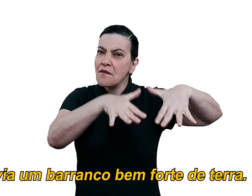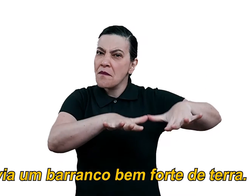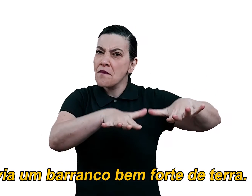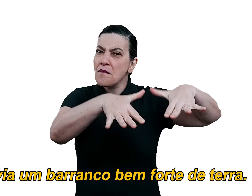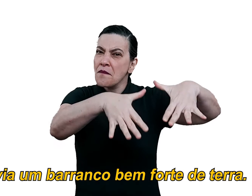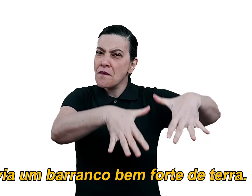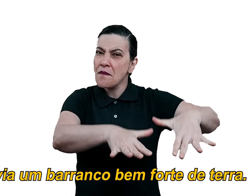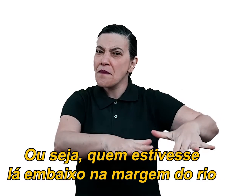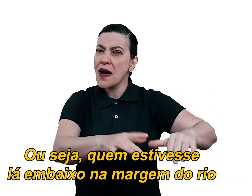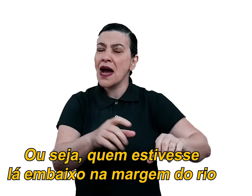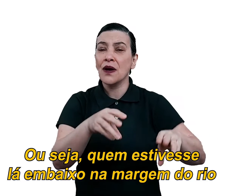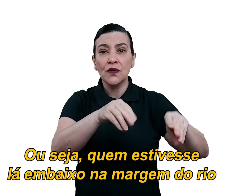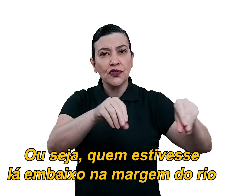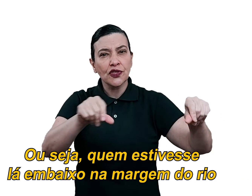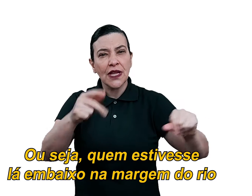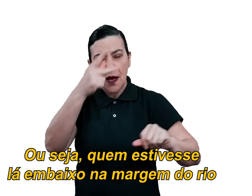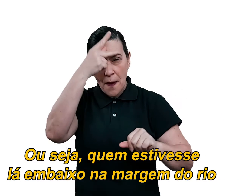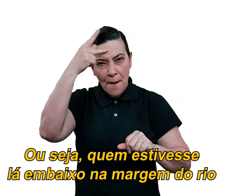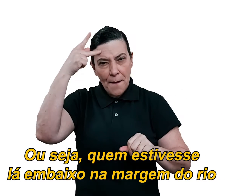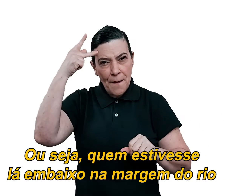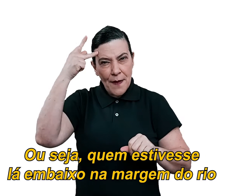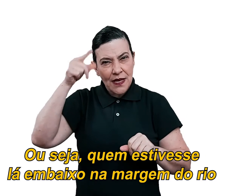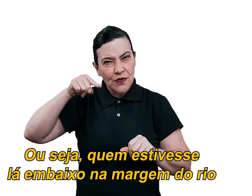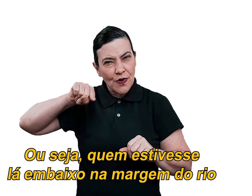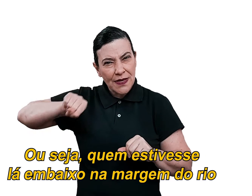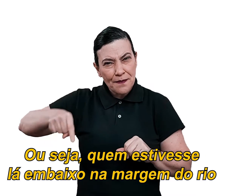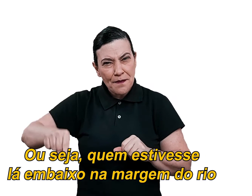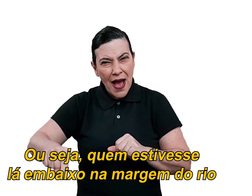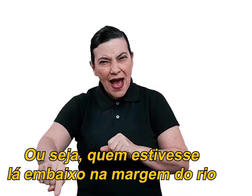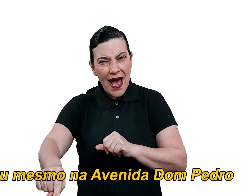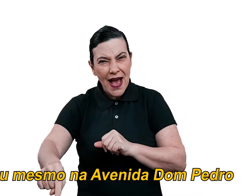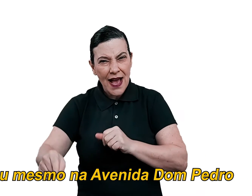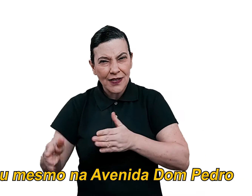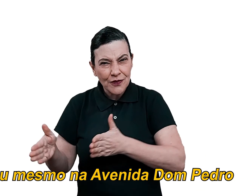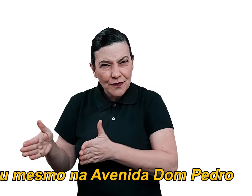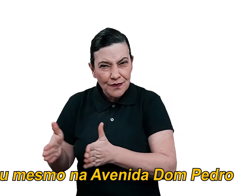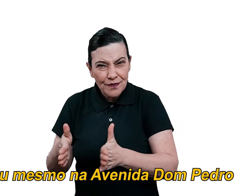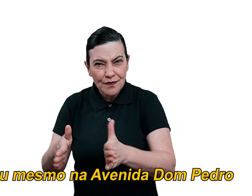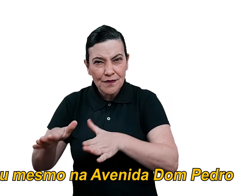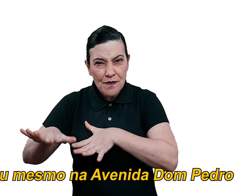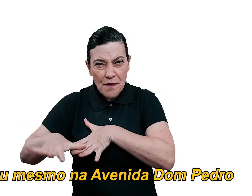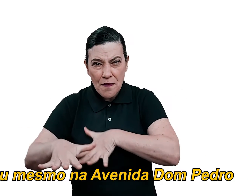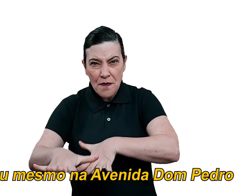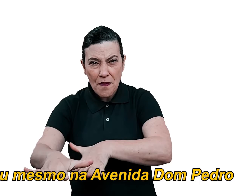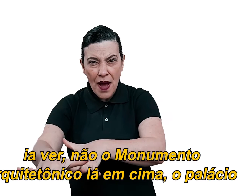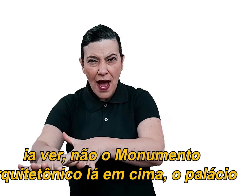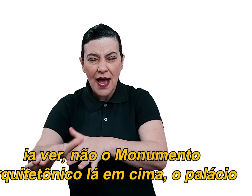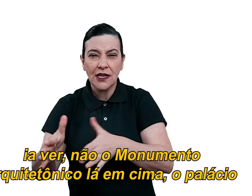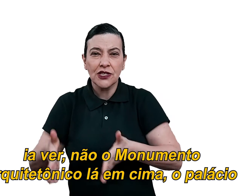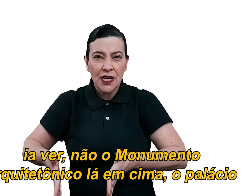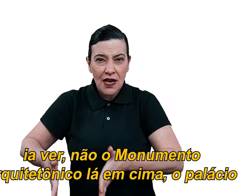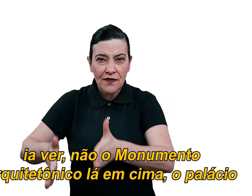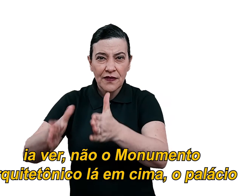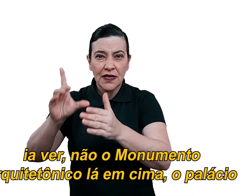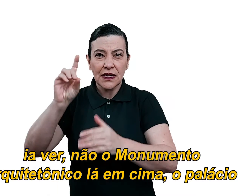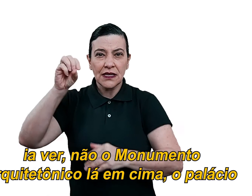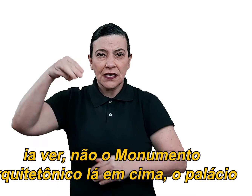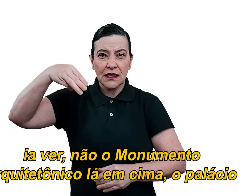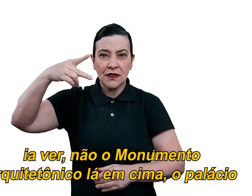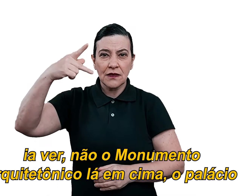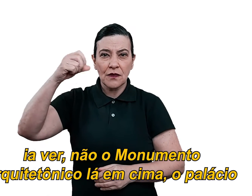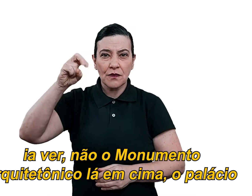bem forte de terra. Ou seja, quem estivesse lá embaixo, na margem do rio, ou mesmo na Avenida Dom Pedro, ia ver não um